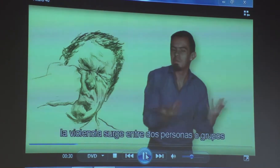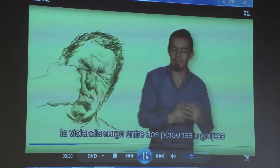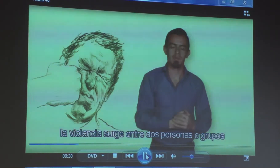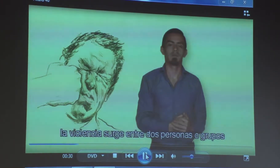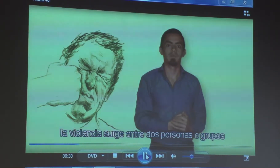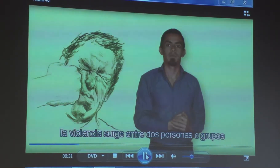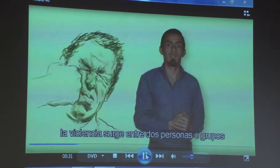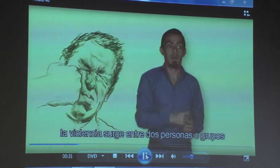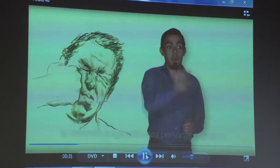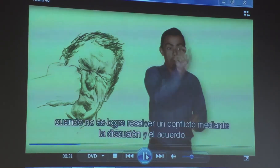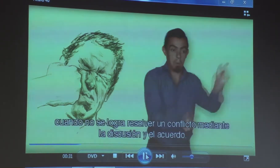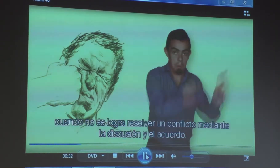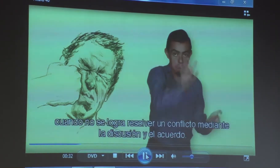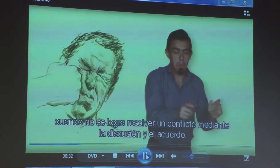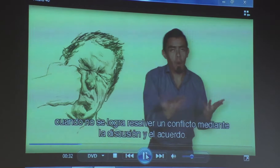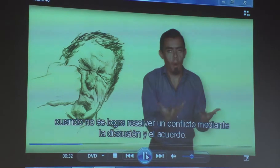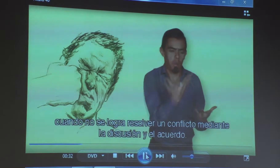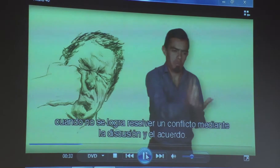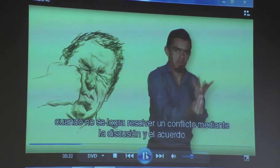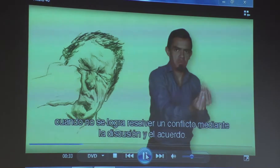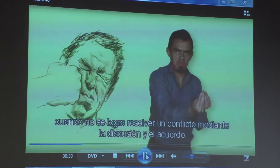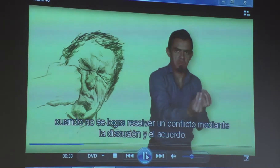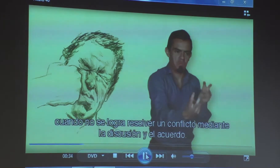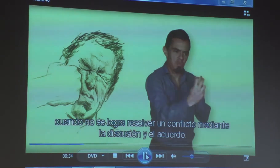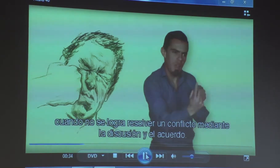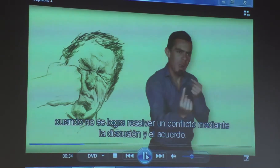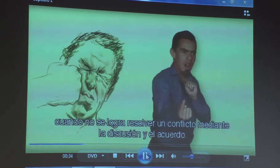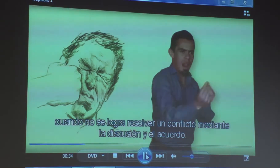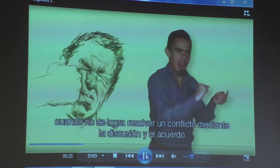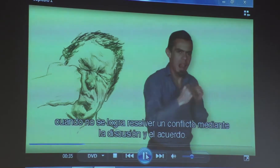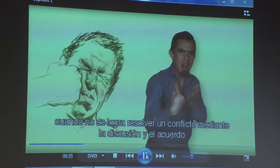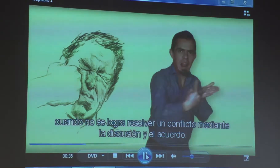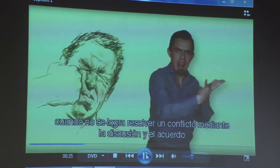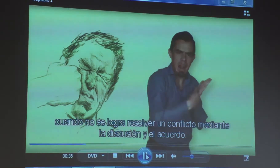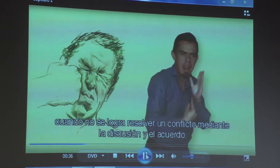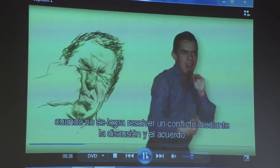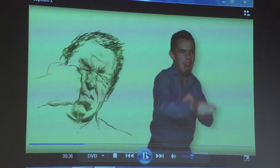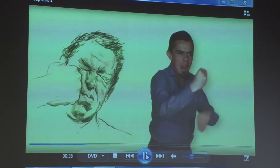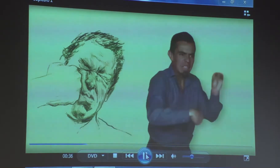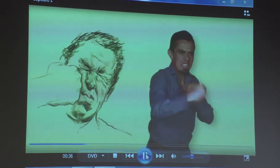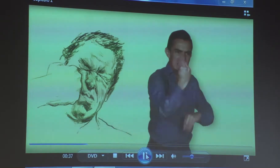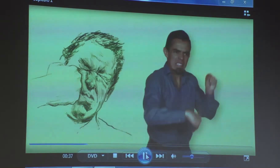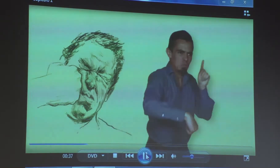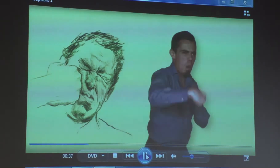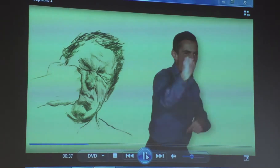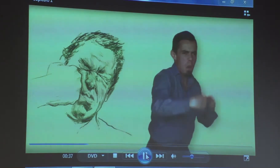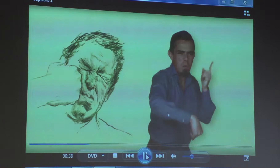dos personas o grupos cuando no se logra resolver un conflicto mediante la discusión y el acuerdo.